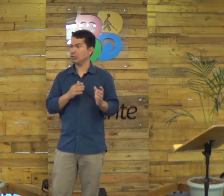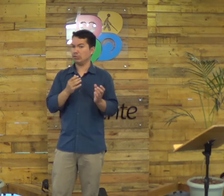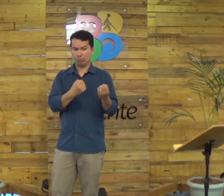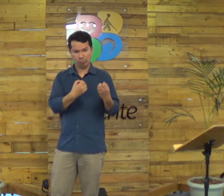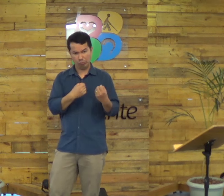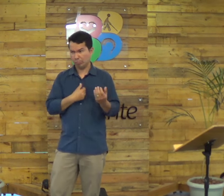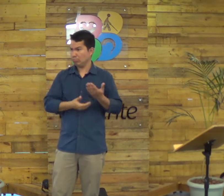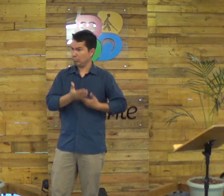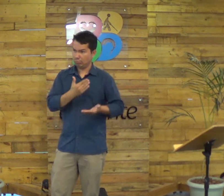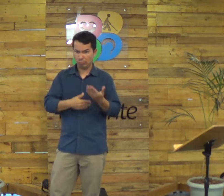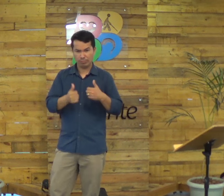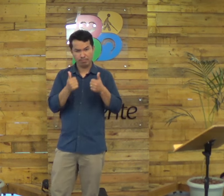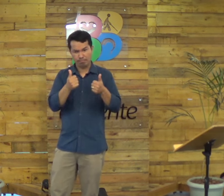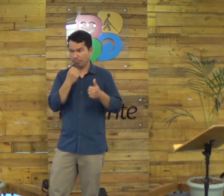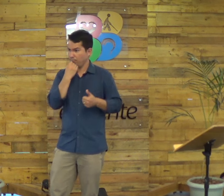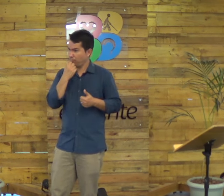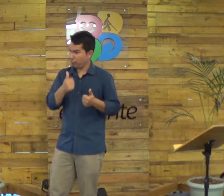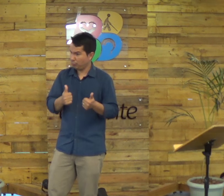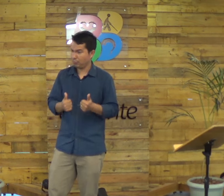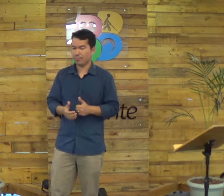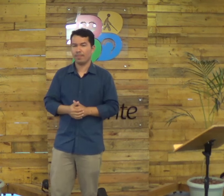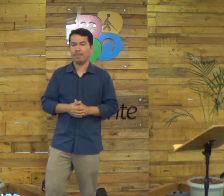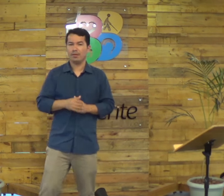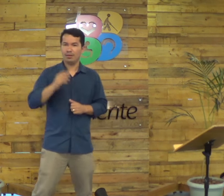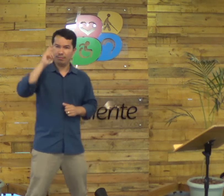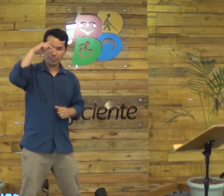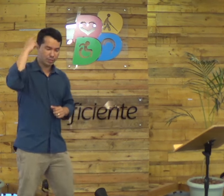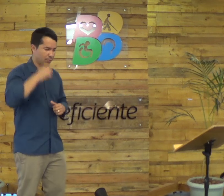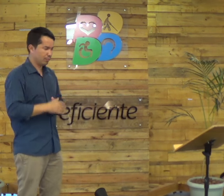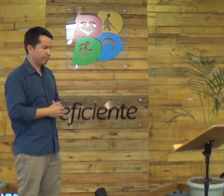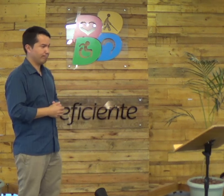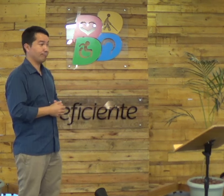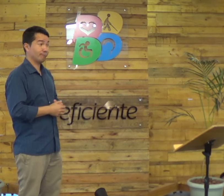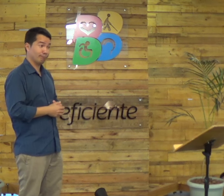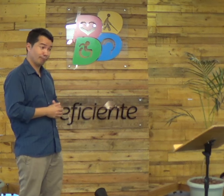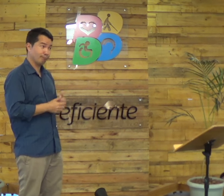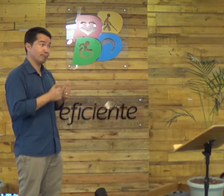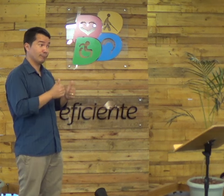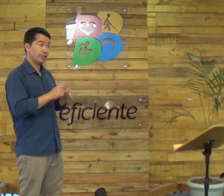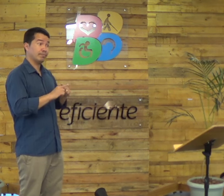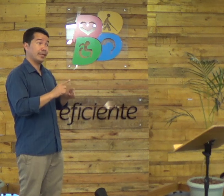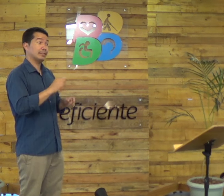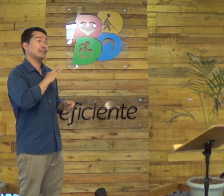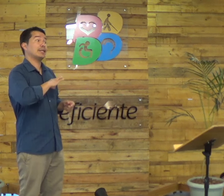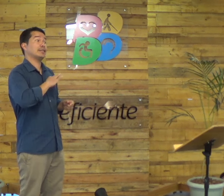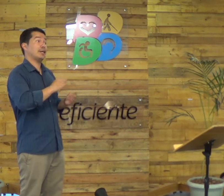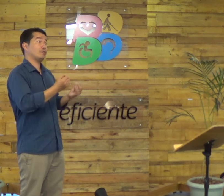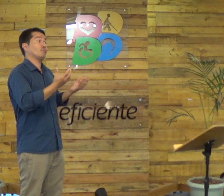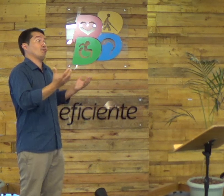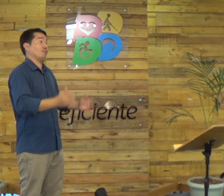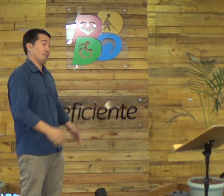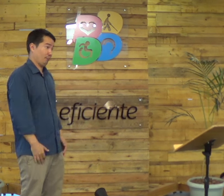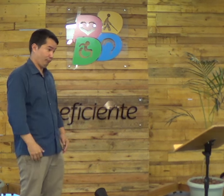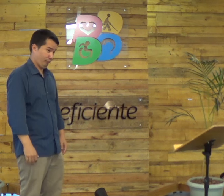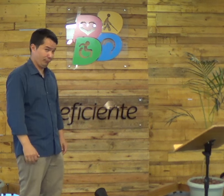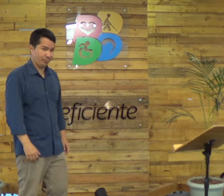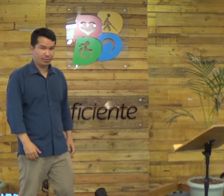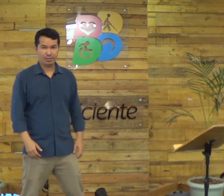conheço ele, eu tenho me ensinado, né, muito bom, o Pascal olhou, tá, mas, como a gente vai fazer com uma